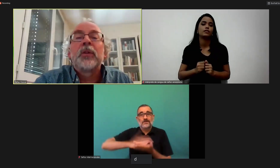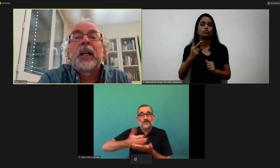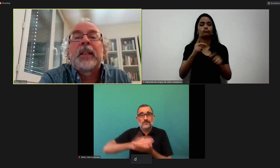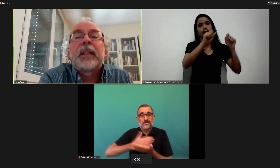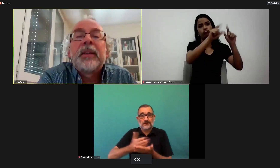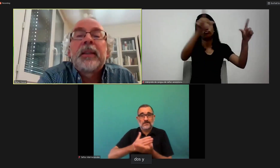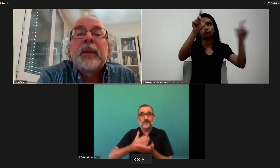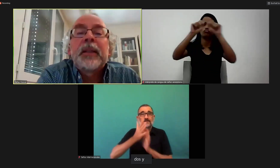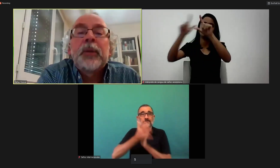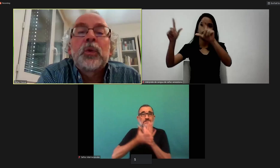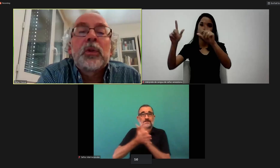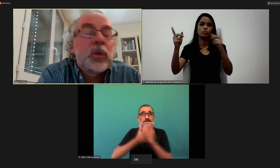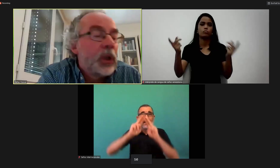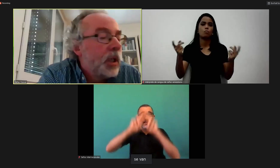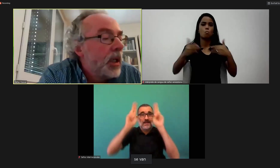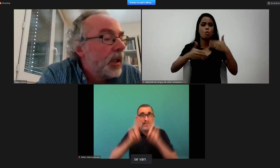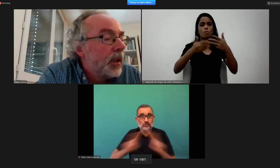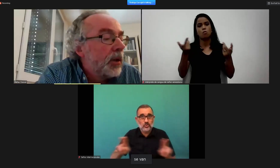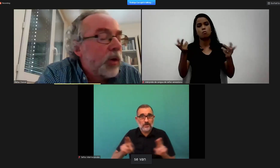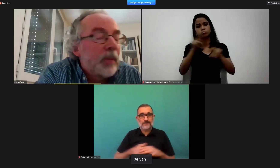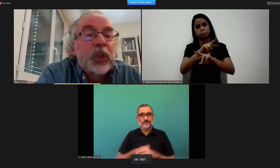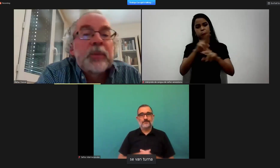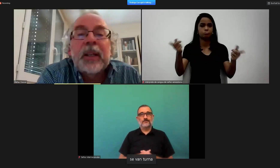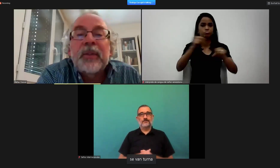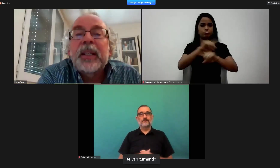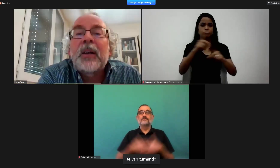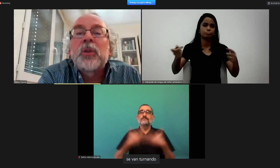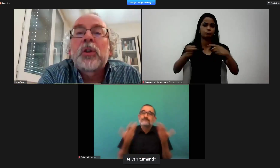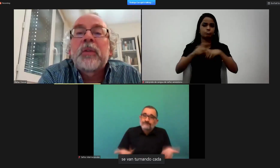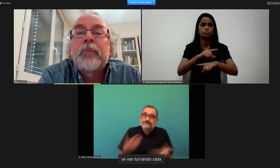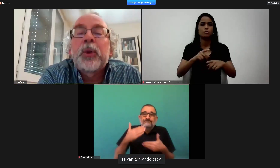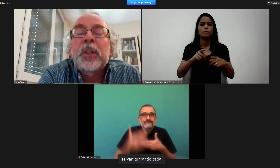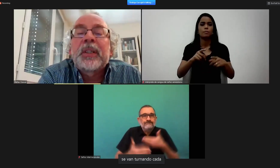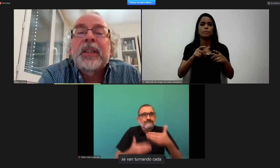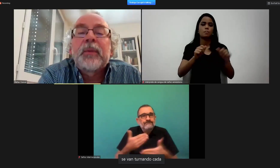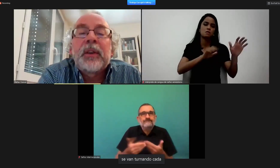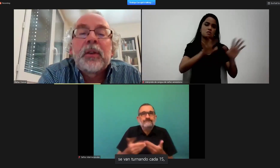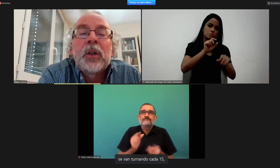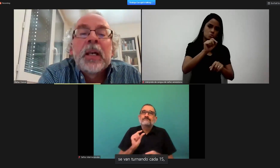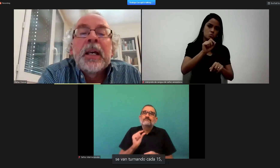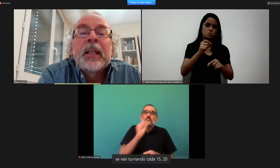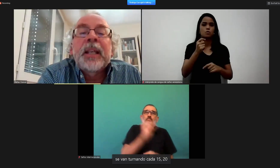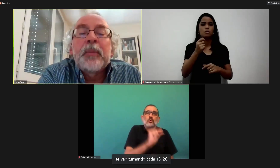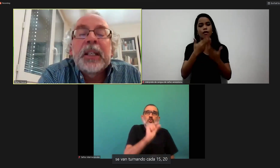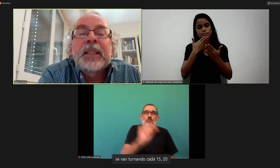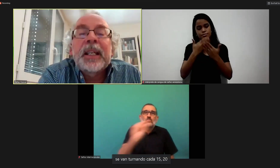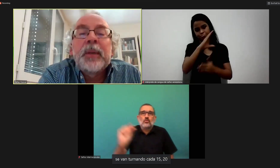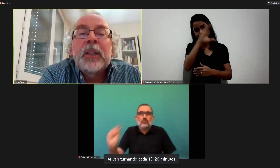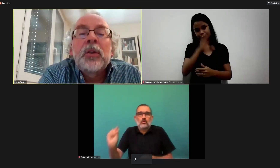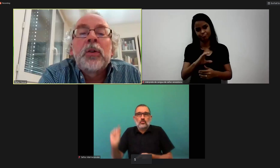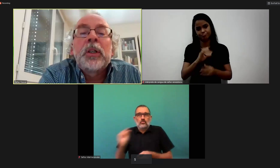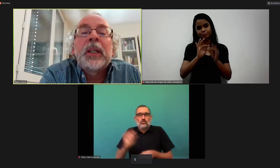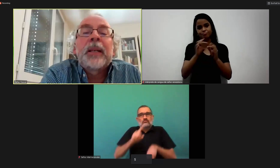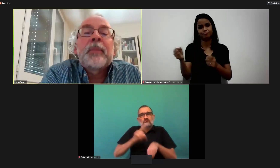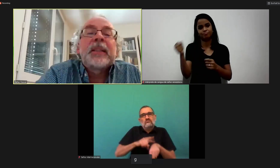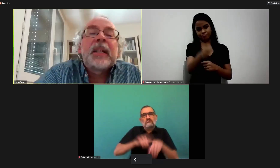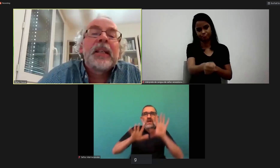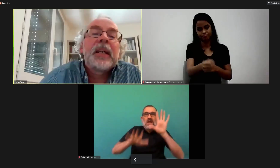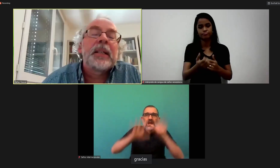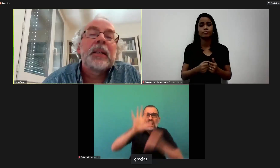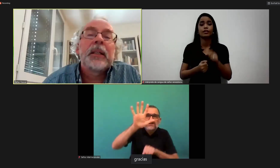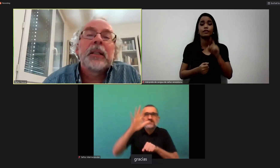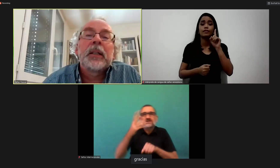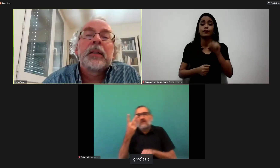van a ir turnando cada 15-20 minutos. Muchísimas gracias a la Consorben por este servicio. También estáis viendo en